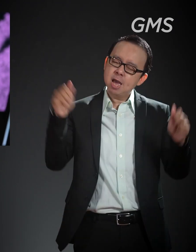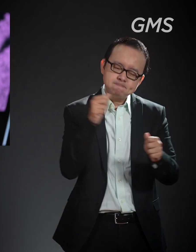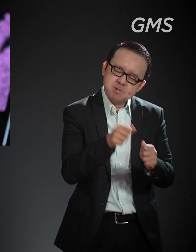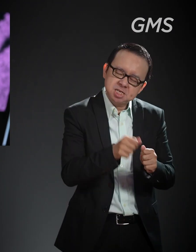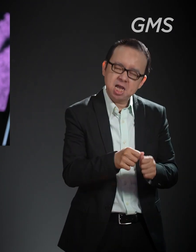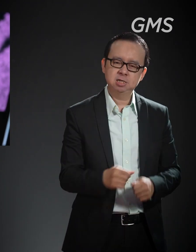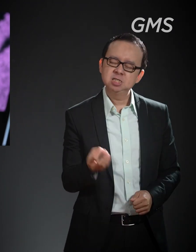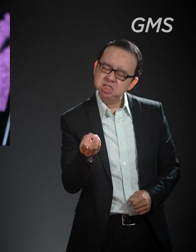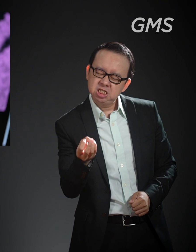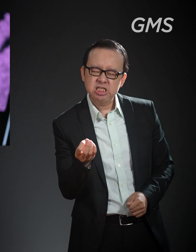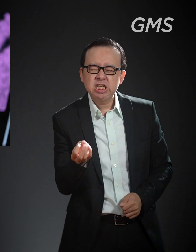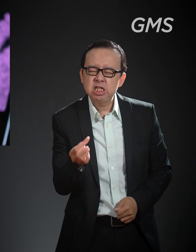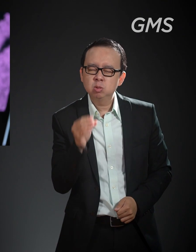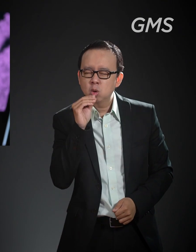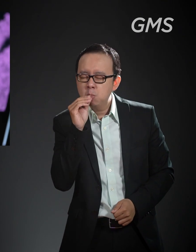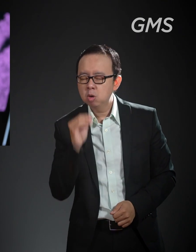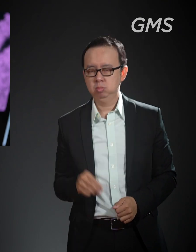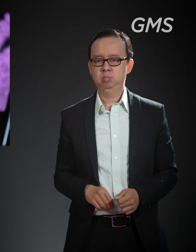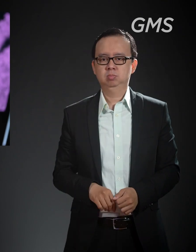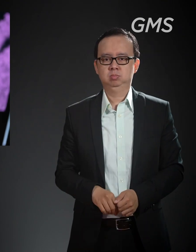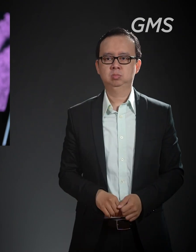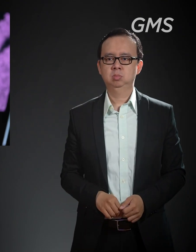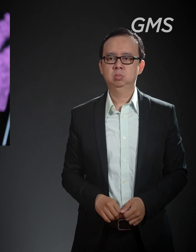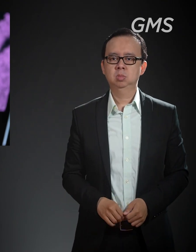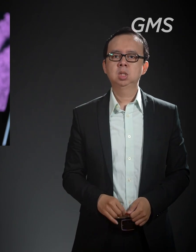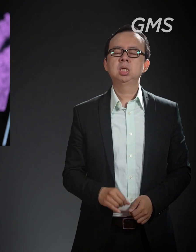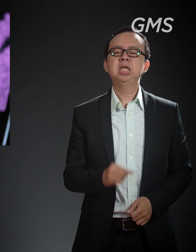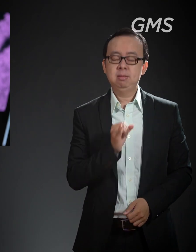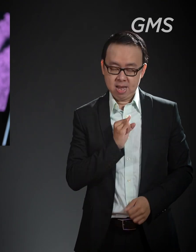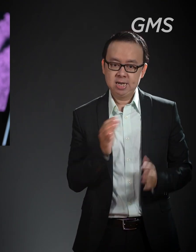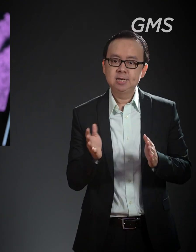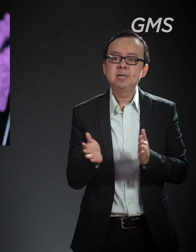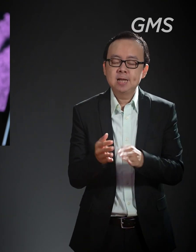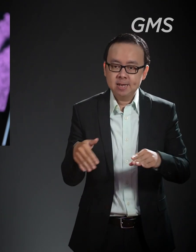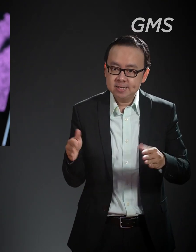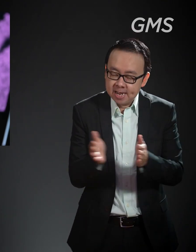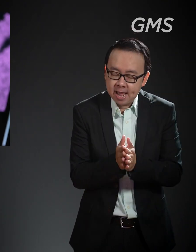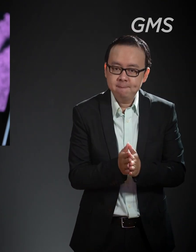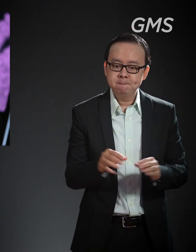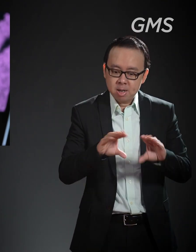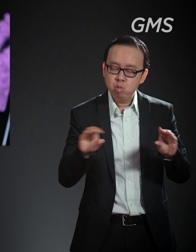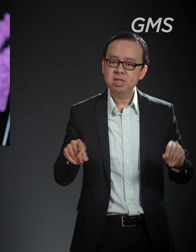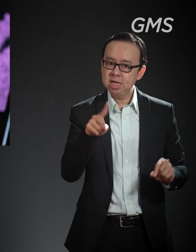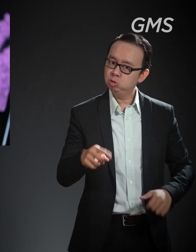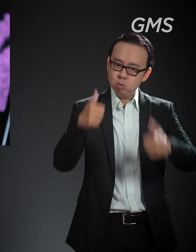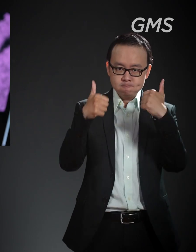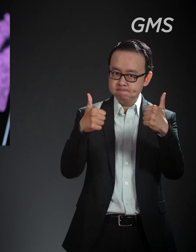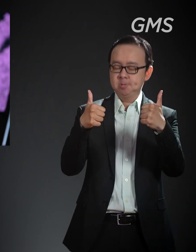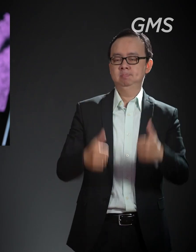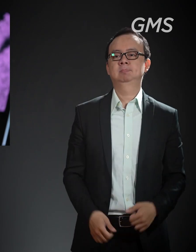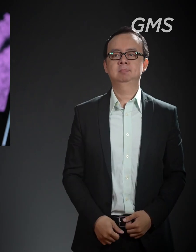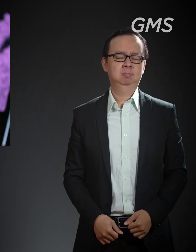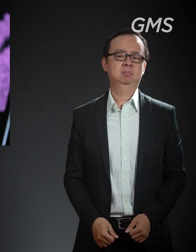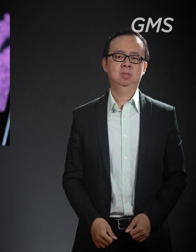Iman seperti itu, iman yang hidup. Sebab iman tanpa perbuatan adalah mati. Rahasia mereka di mana? Kita selidiki lebih lanjut